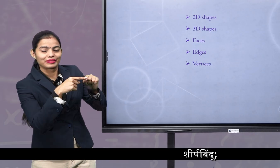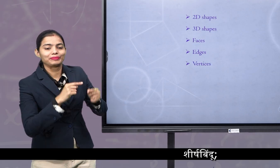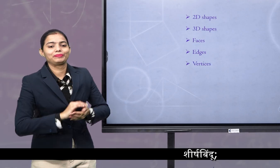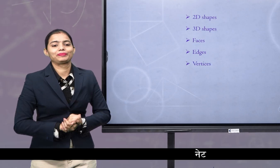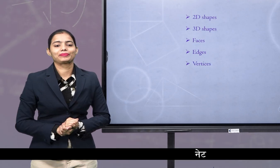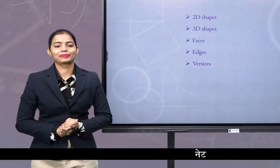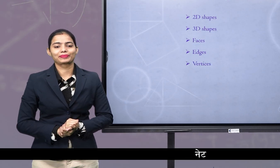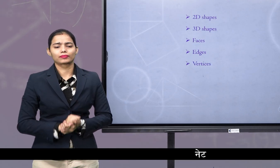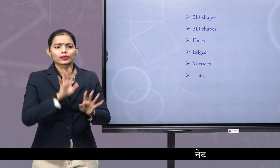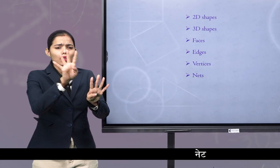नेट,